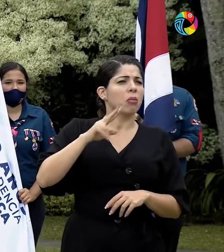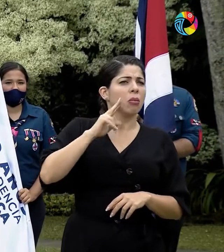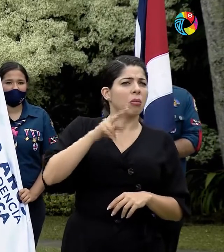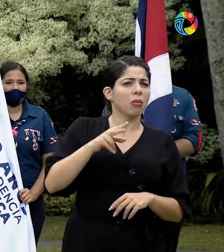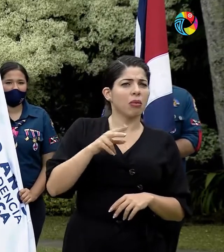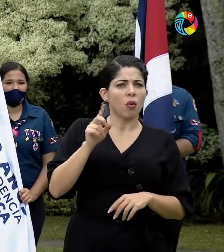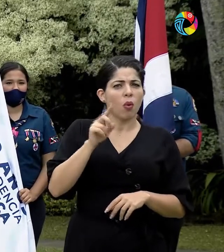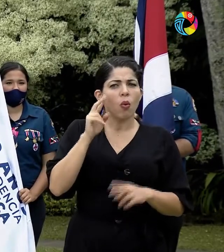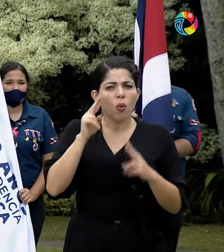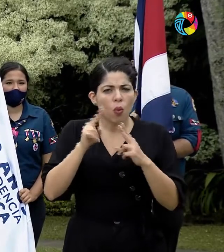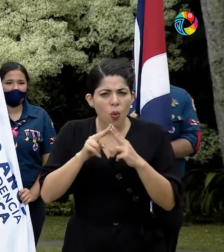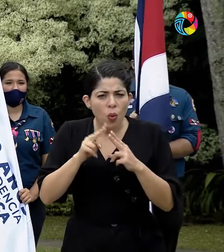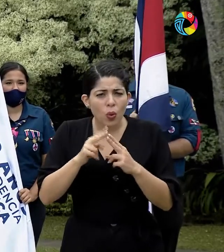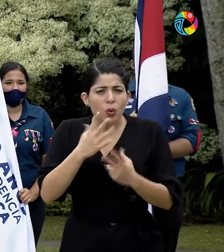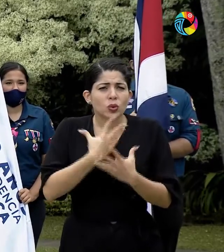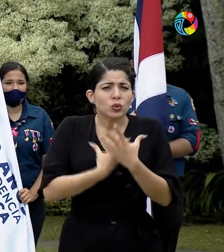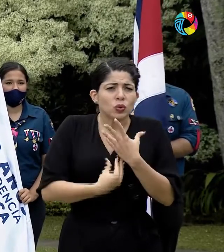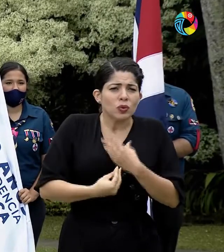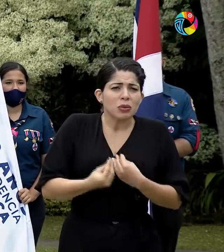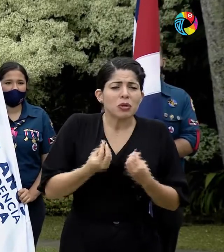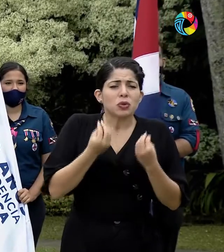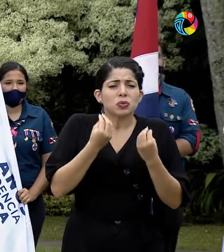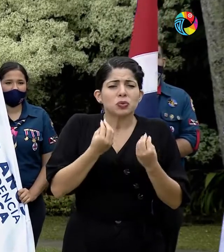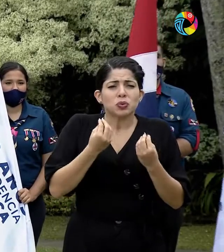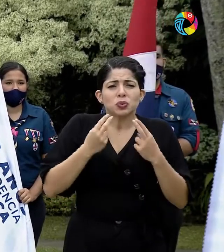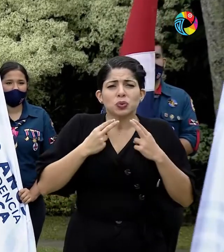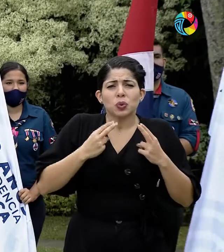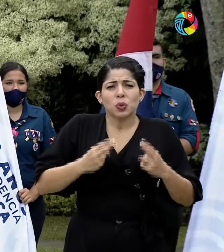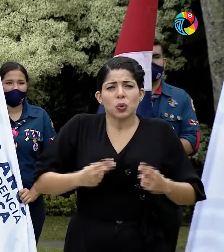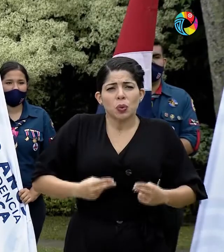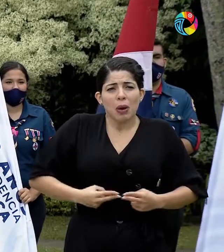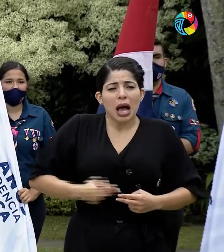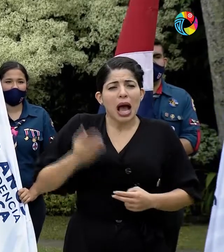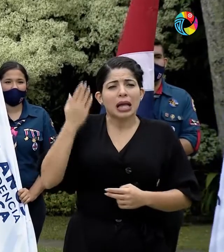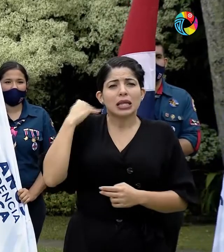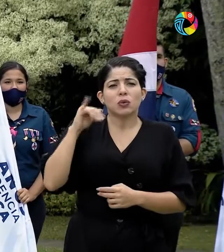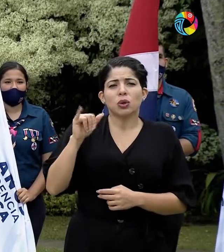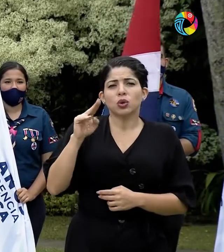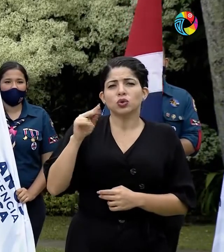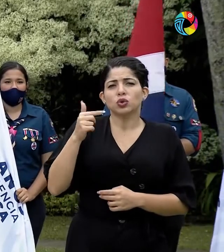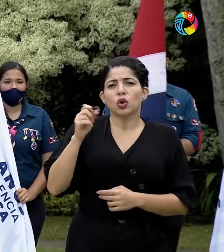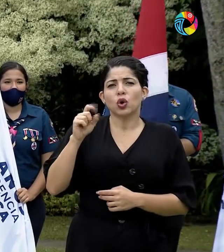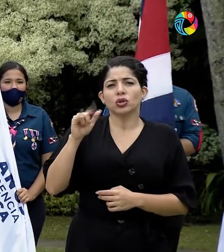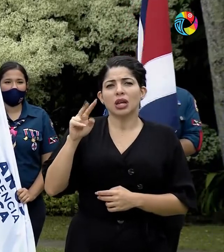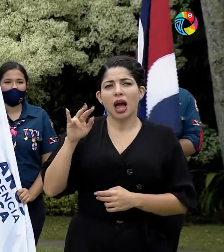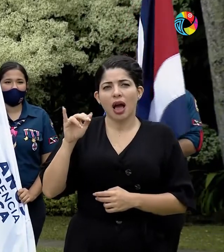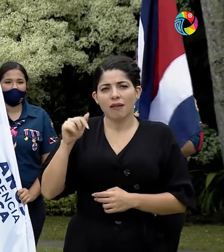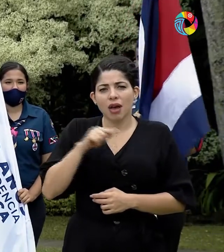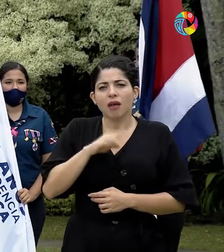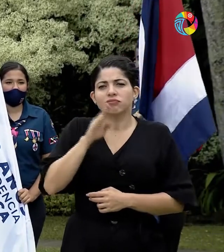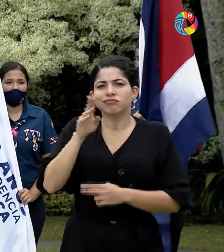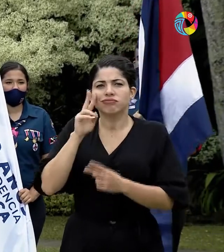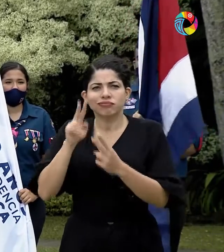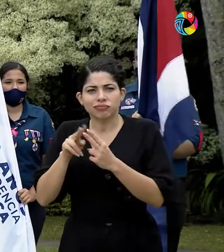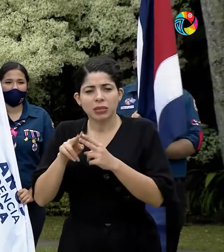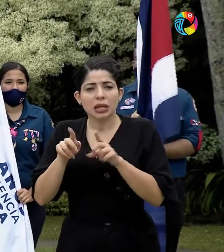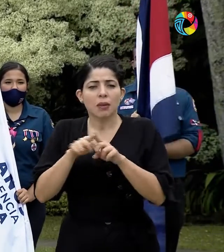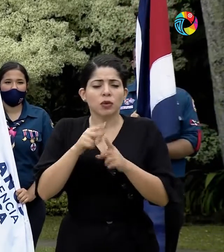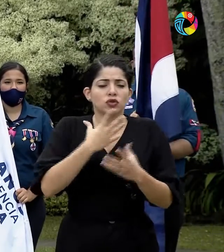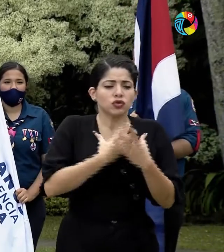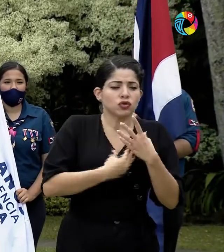los sufrimientos de millones de seres humanos en la antigua Yugoslavia o los sufrimientos de niños y